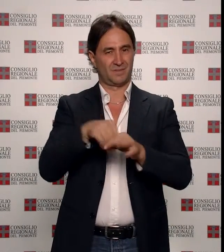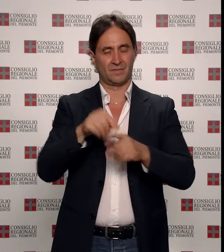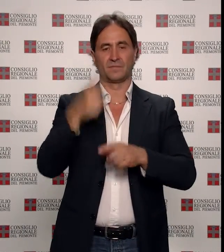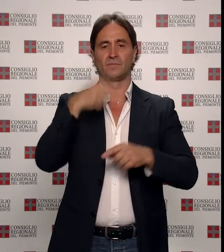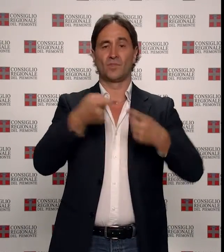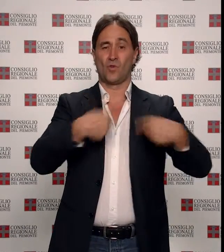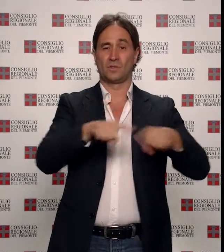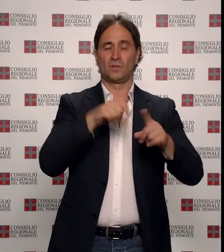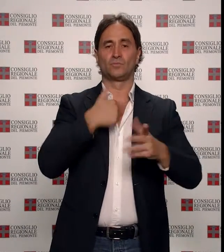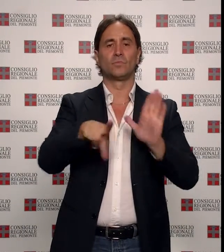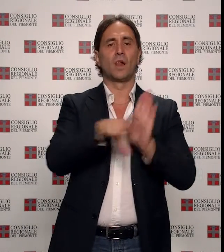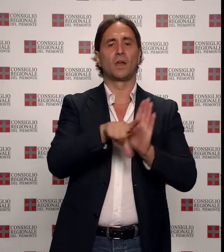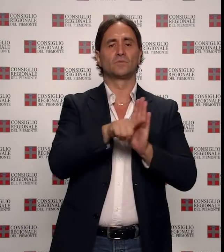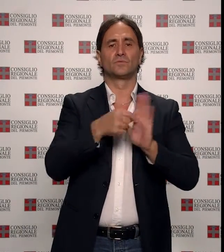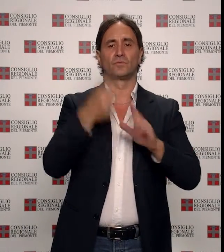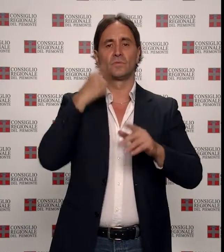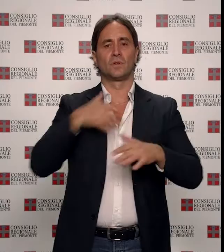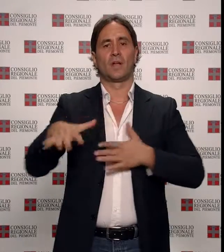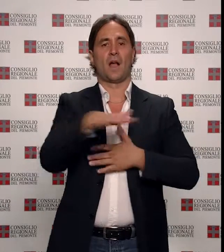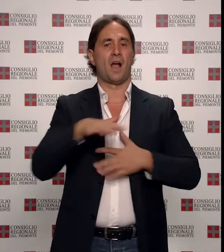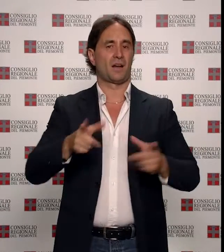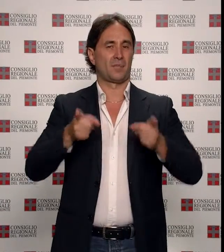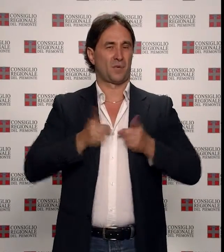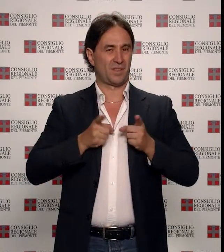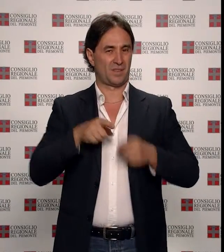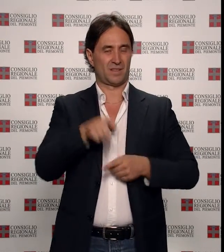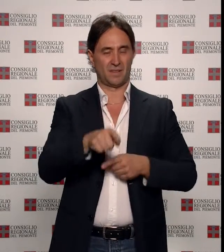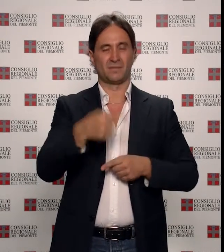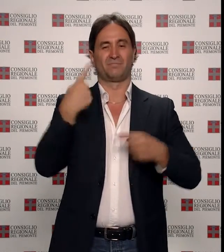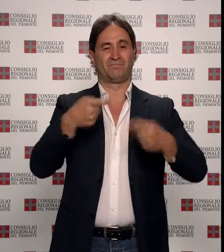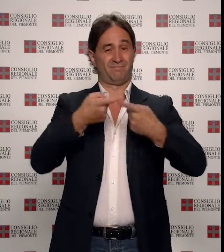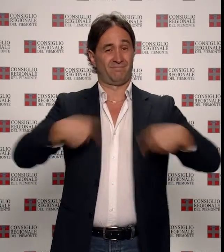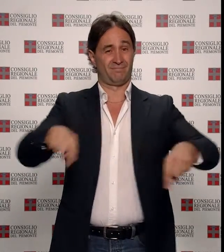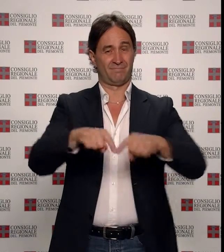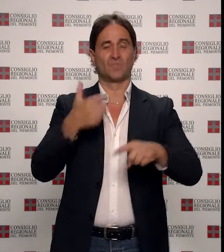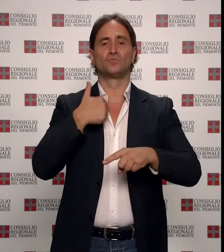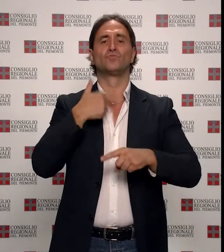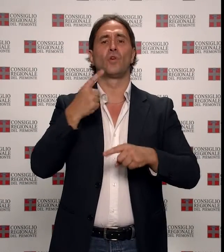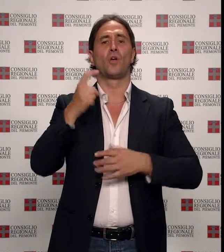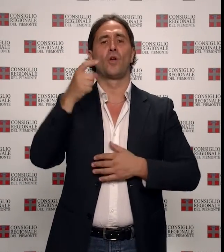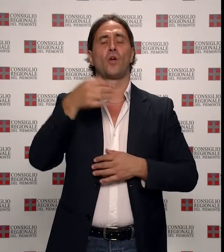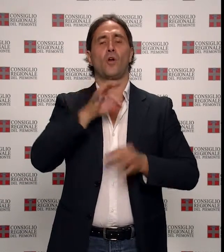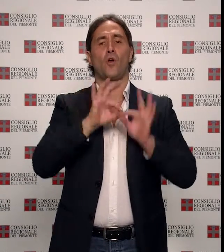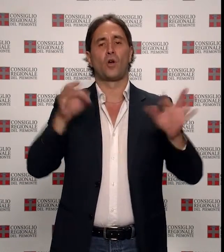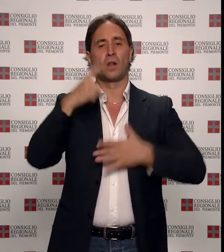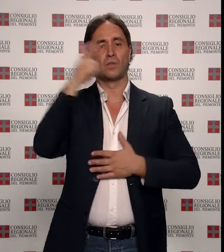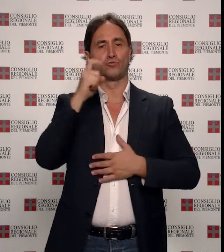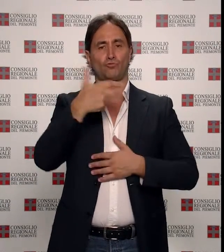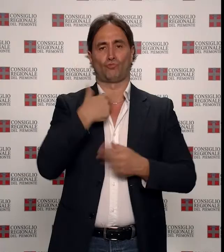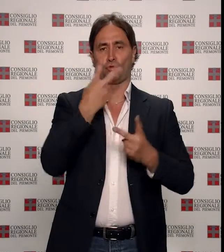sulla riorganizzazione delle aree protette. Nella seduta ha approvato due ordini del giorno, rispettivamente su Nadia